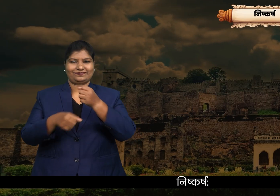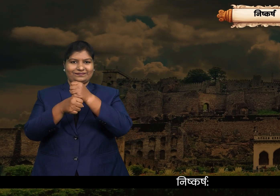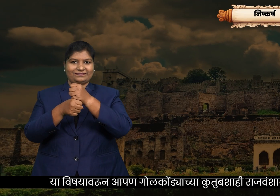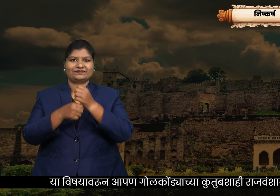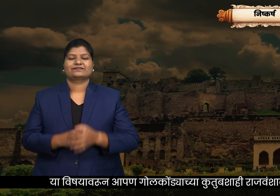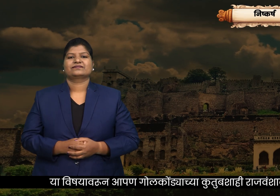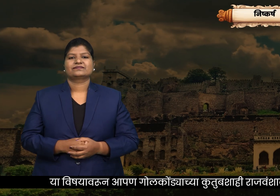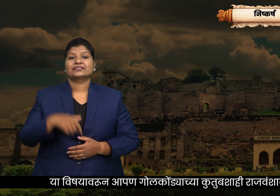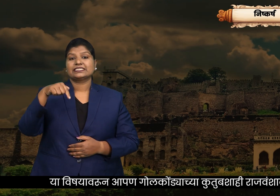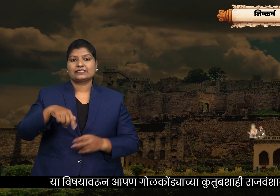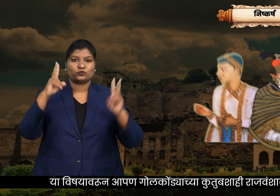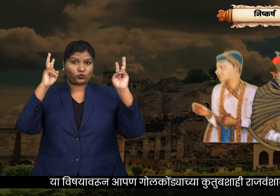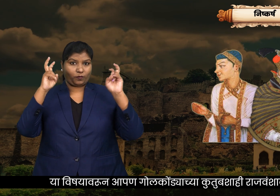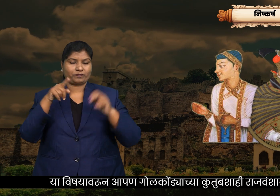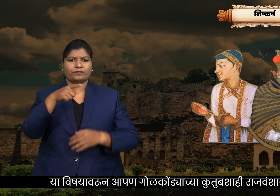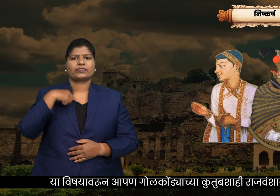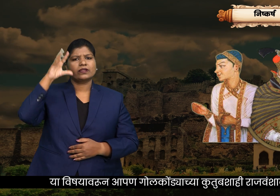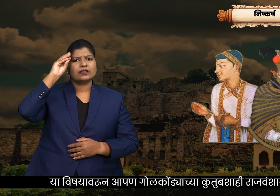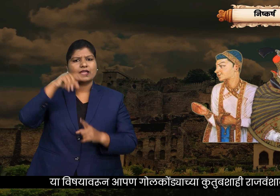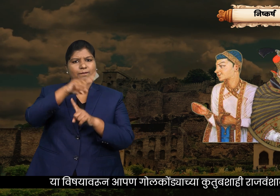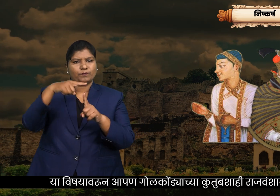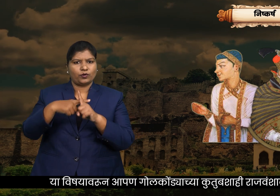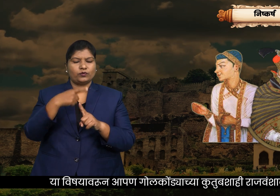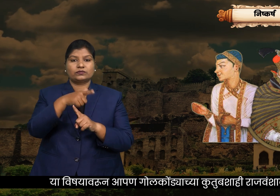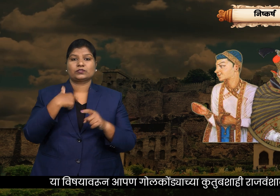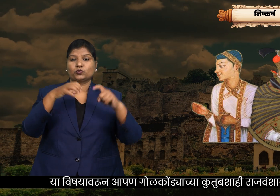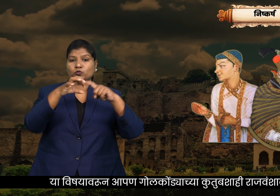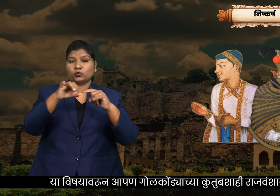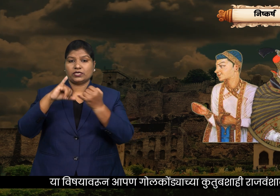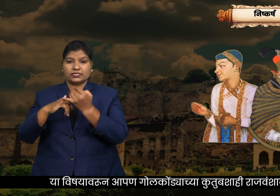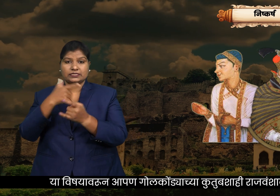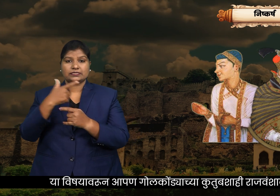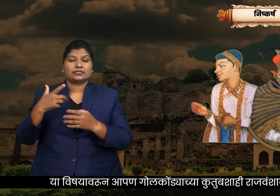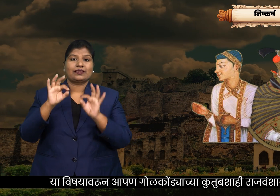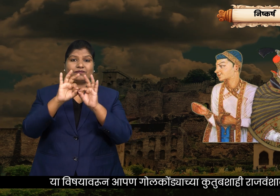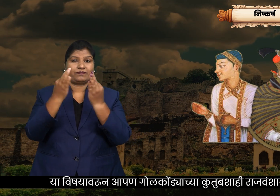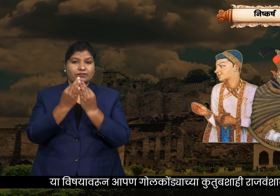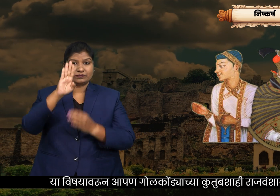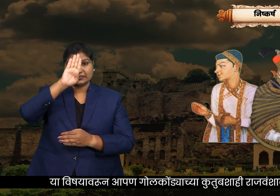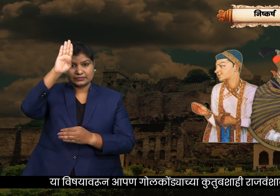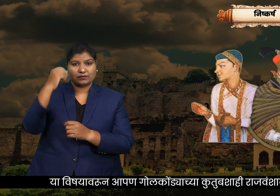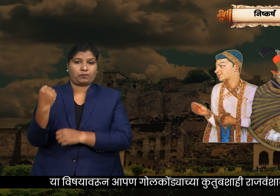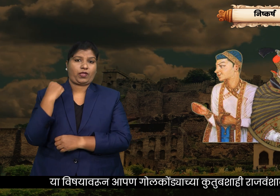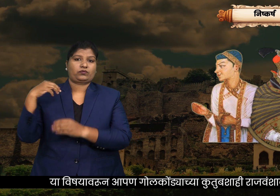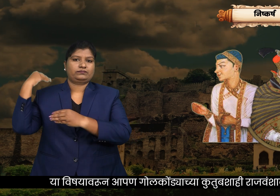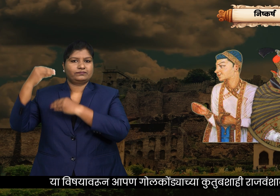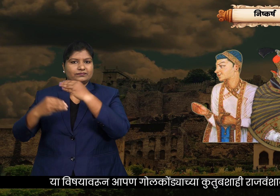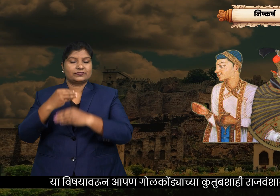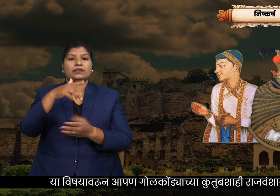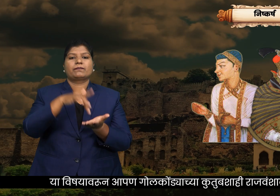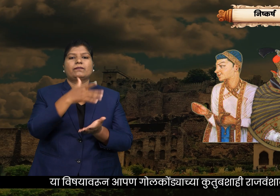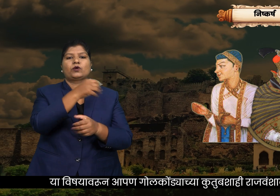निष्कर्ष. या विषयावरून आपण गोलकोंडाच्या कुतुबशाही राजवंशाबद्दल